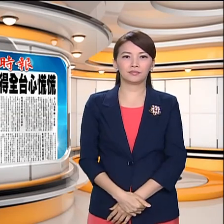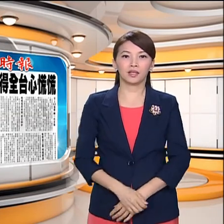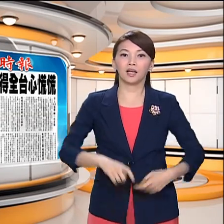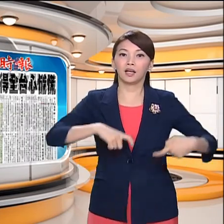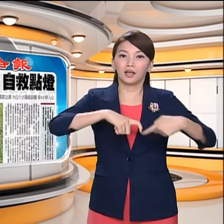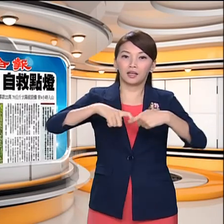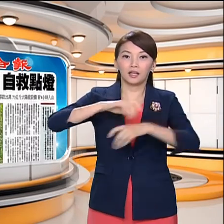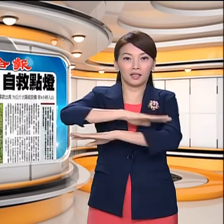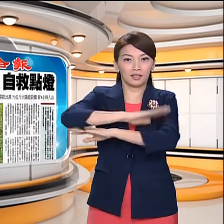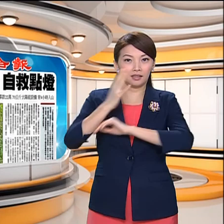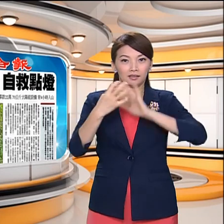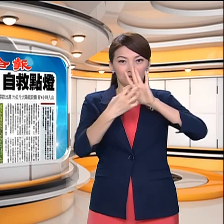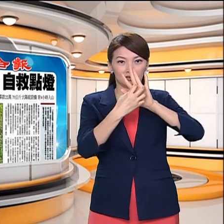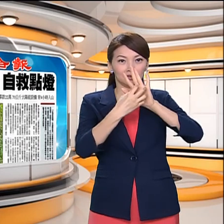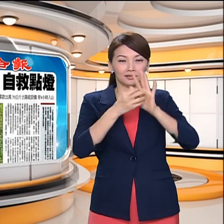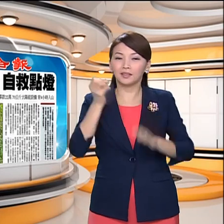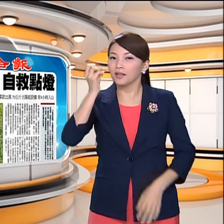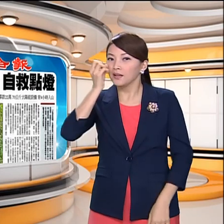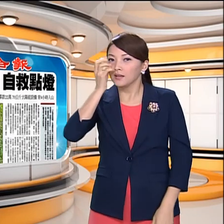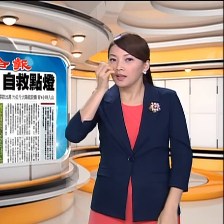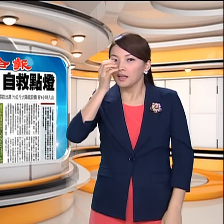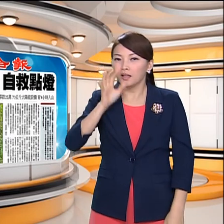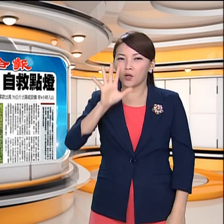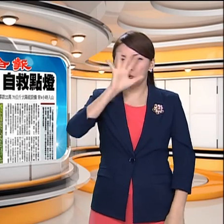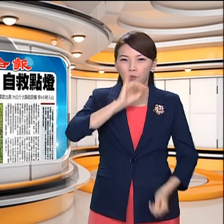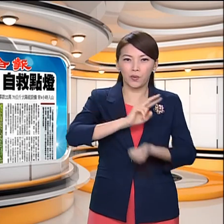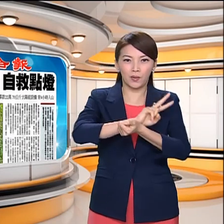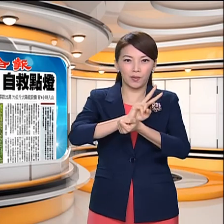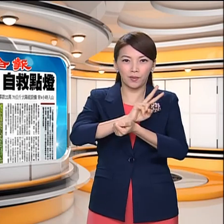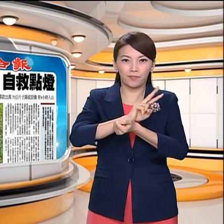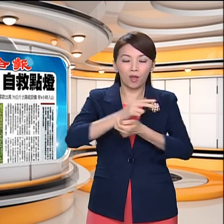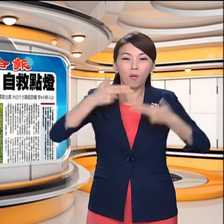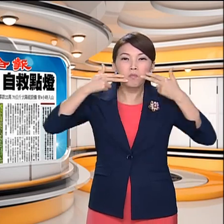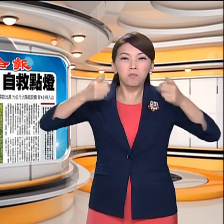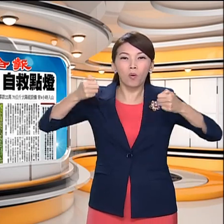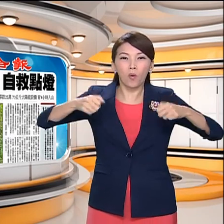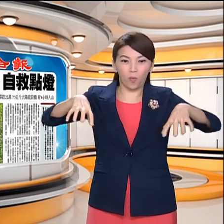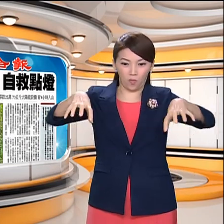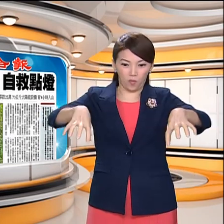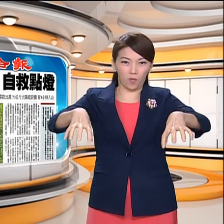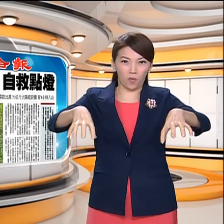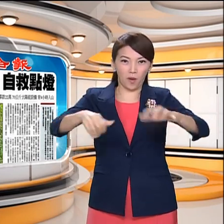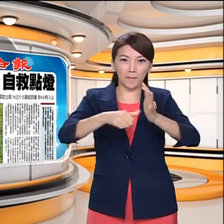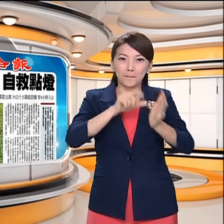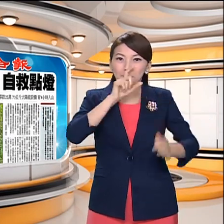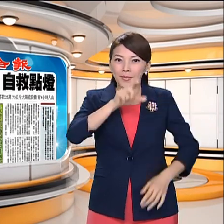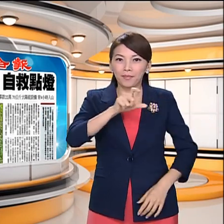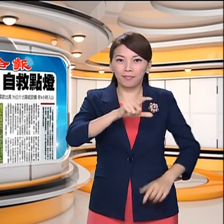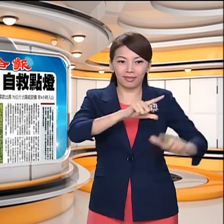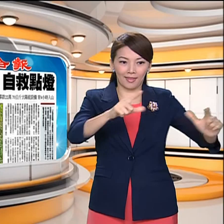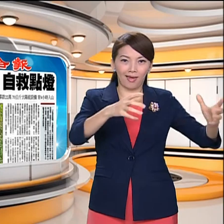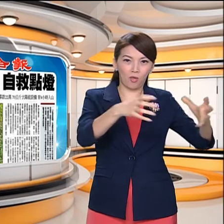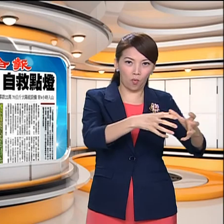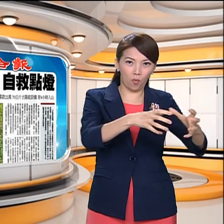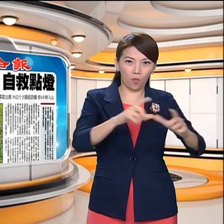条则是说，花莲秀林的大同大里部落，因为位在太鲁阁国家公园里